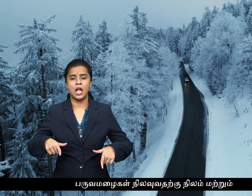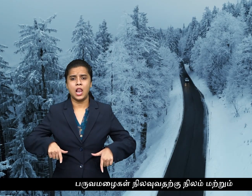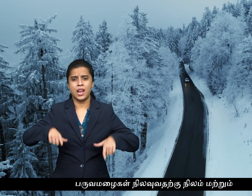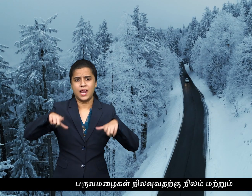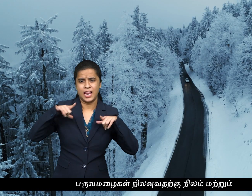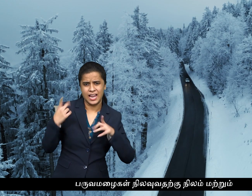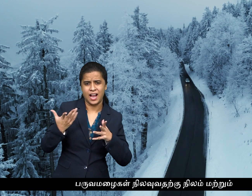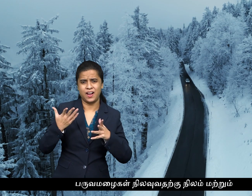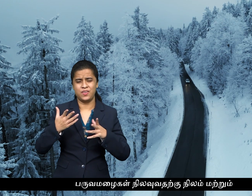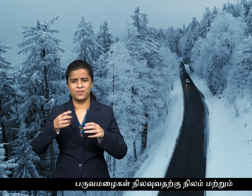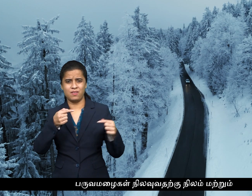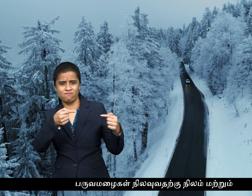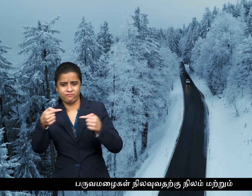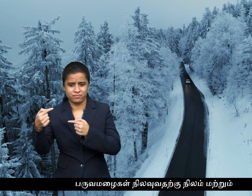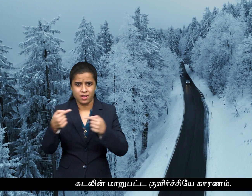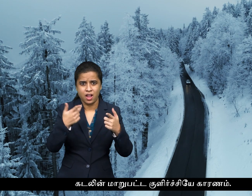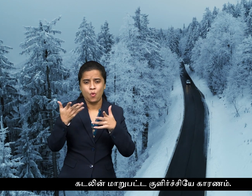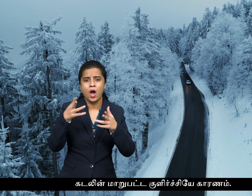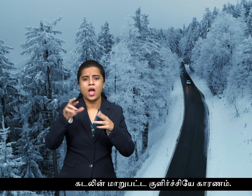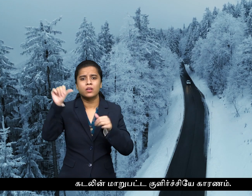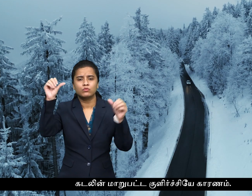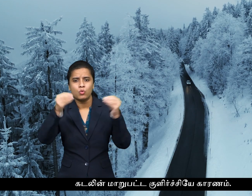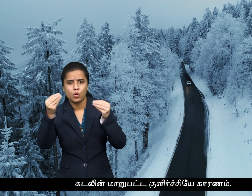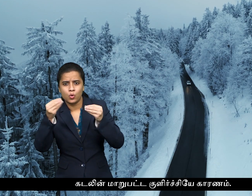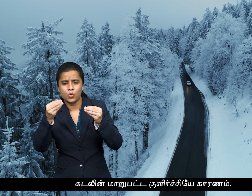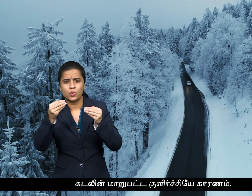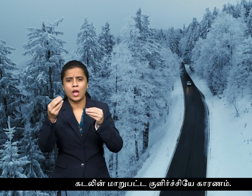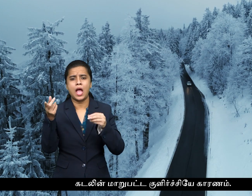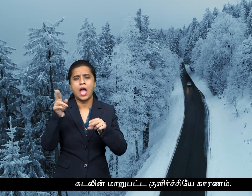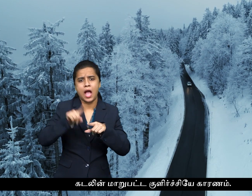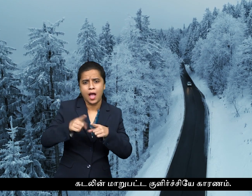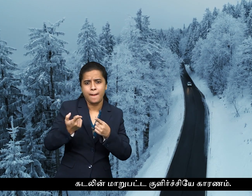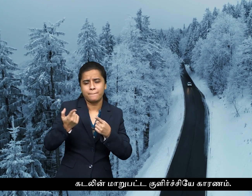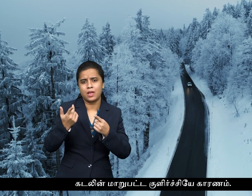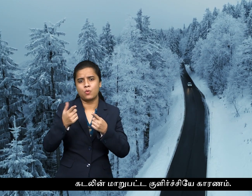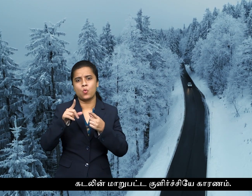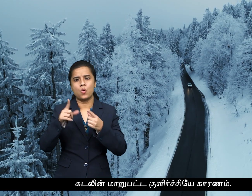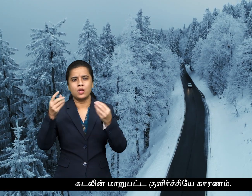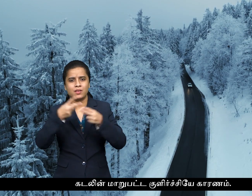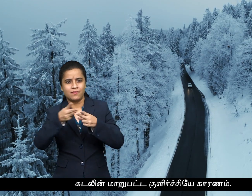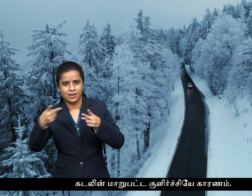பருவமழைகள் நிலவுவதற்கு நிலம் மற்றும் கடலின் மாறுபட்ட குளிர்ச்சியே காரணம்.